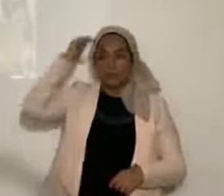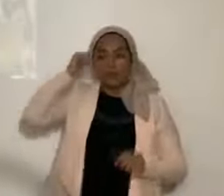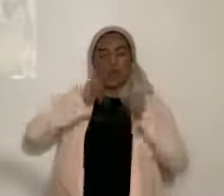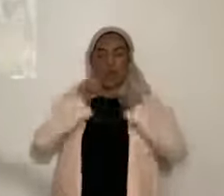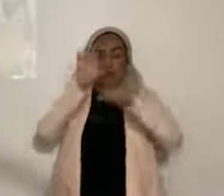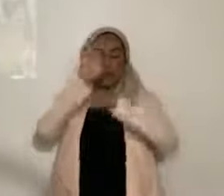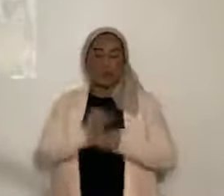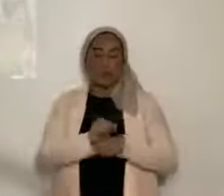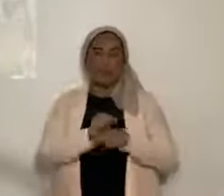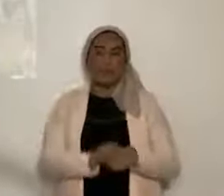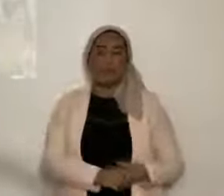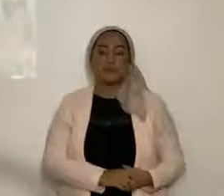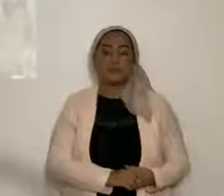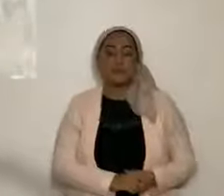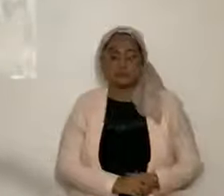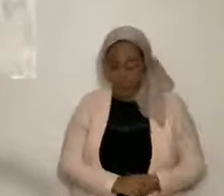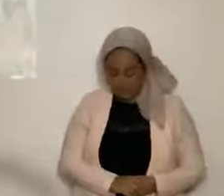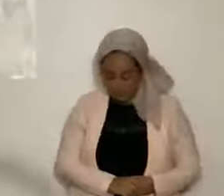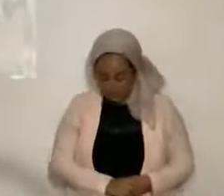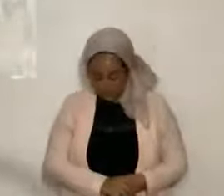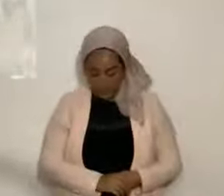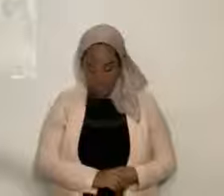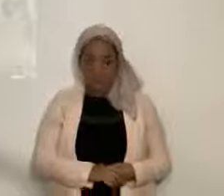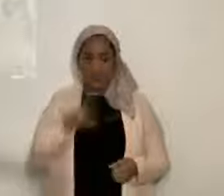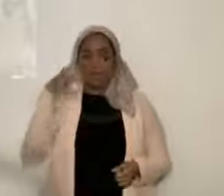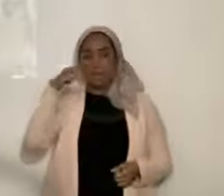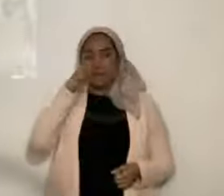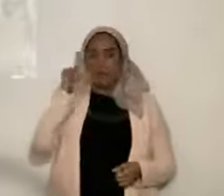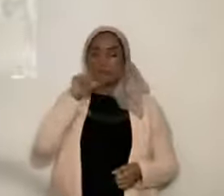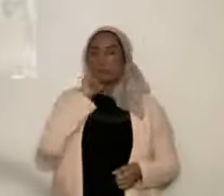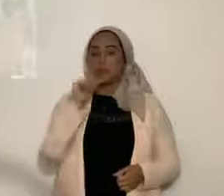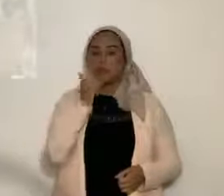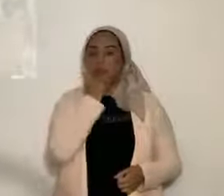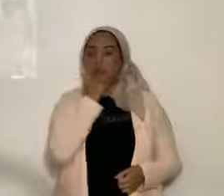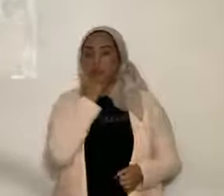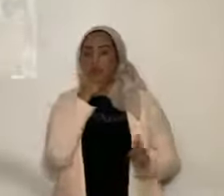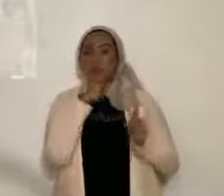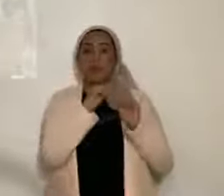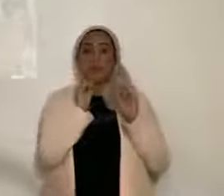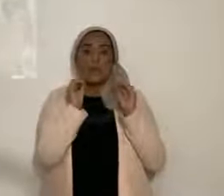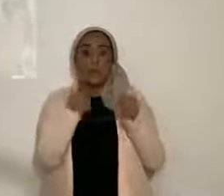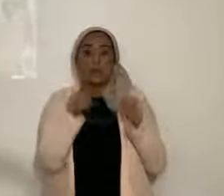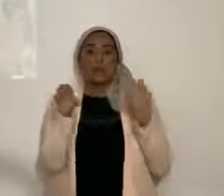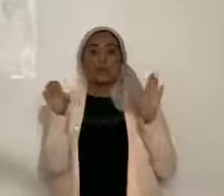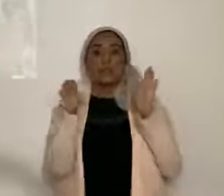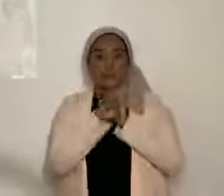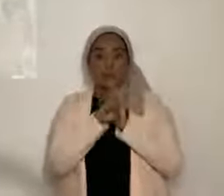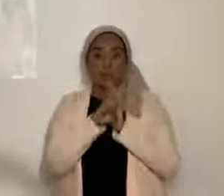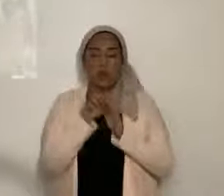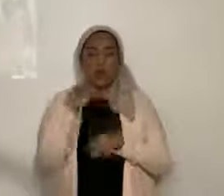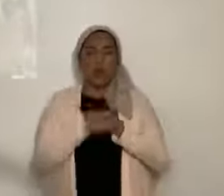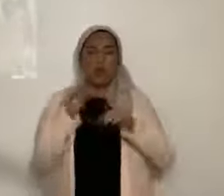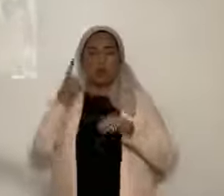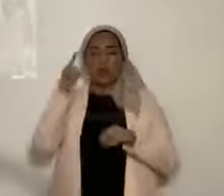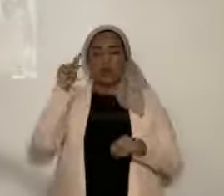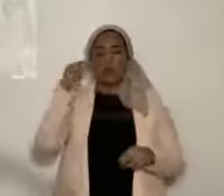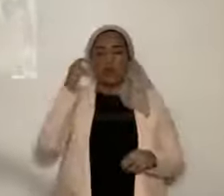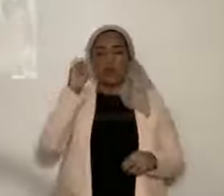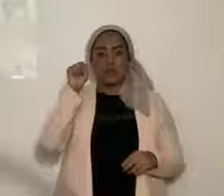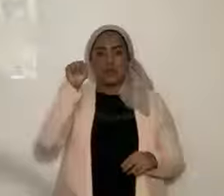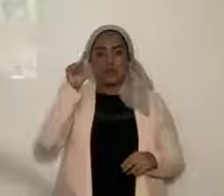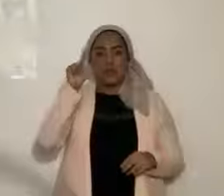se fundara el mundo. Entonces Pablo no se equivocó. Se pone como ejemplo, ahí en 1 Tesalonicenses 4, 16